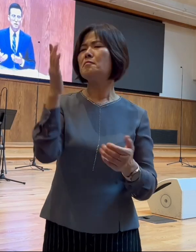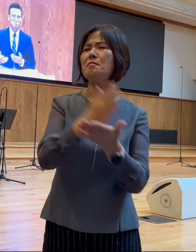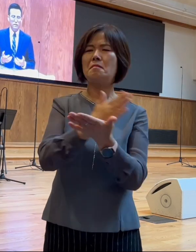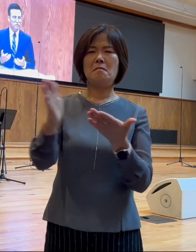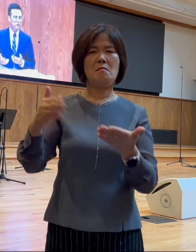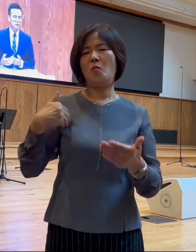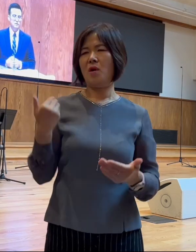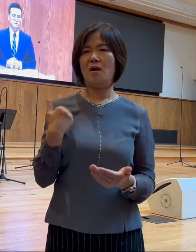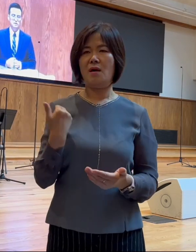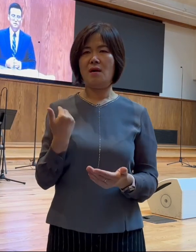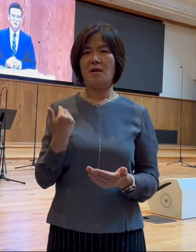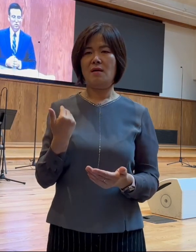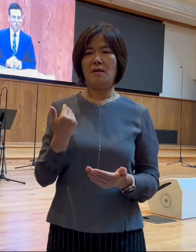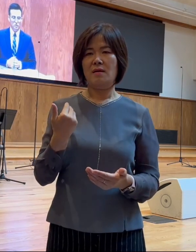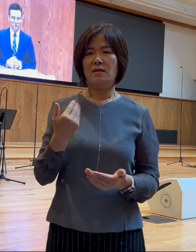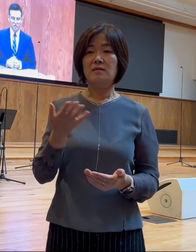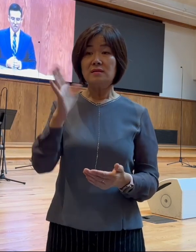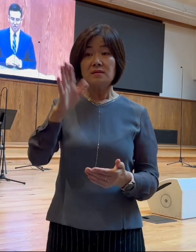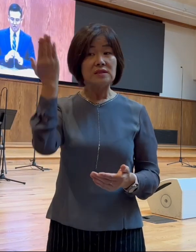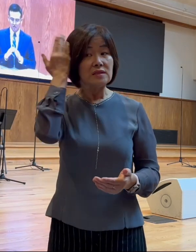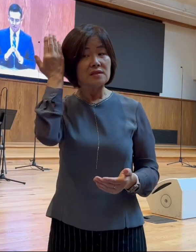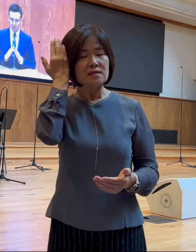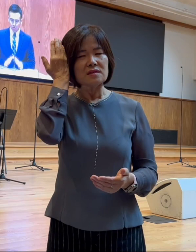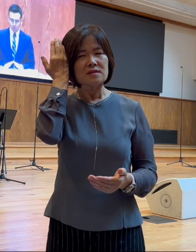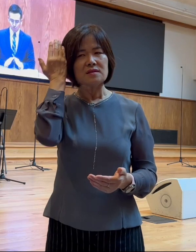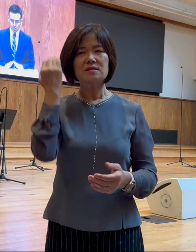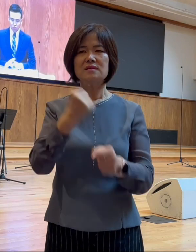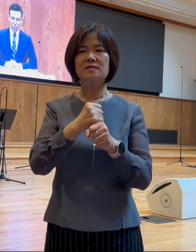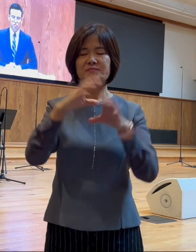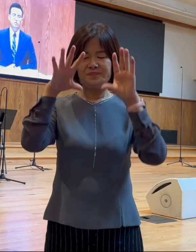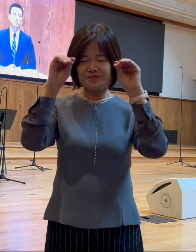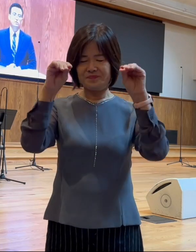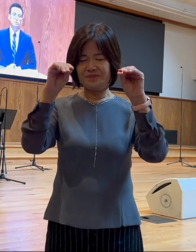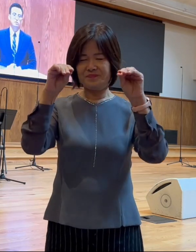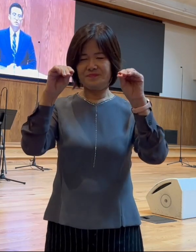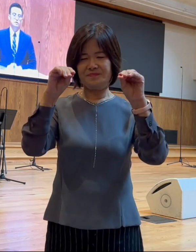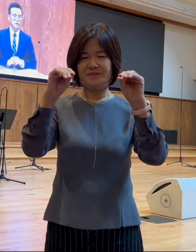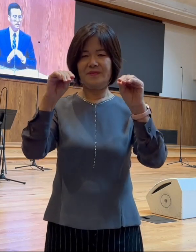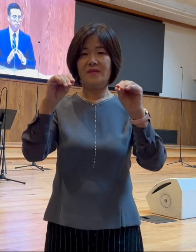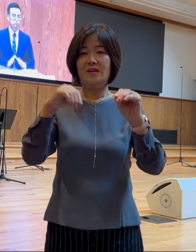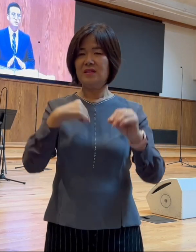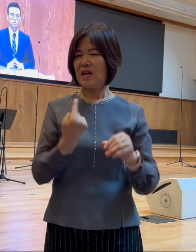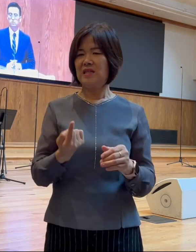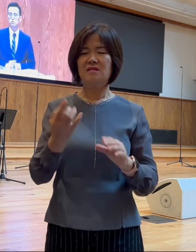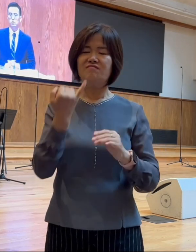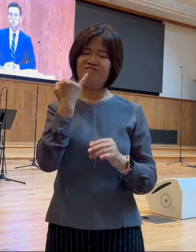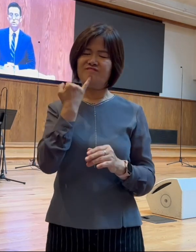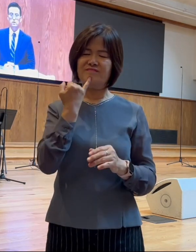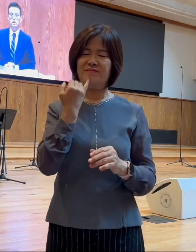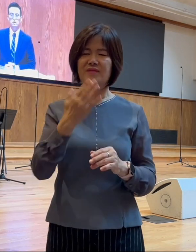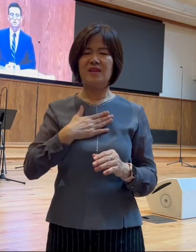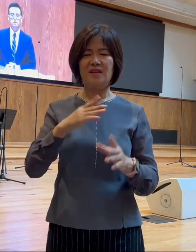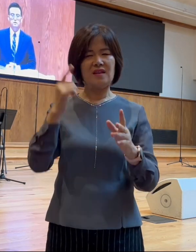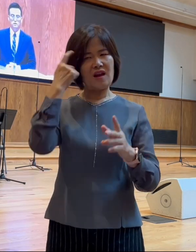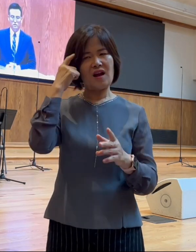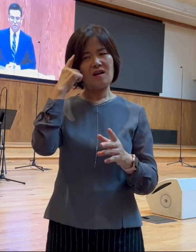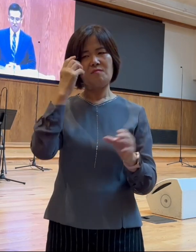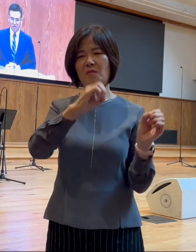선악을 판단하는 그 지식을 거부하고 멈춘 거예요. 자기를 부인한 거죠, 철저하게.